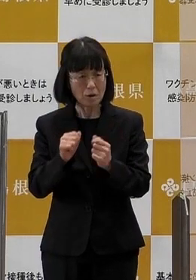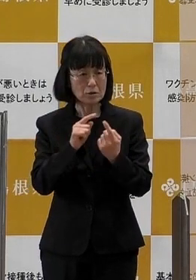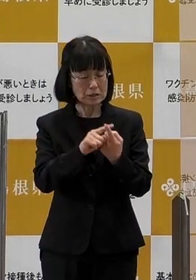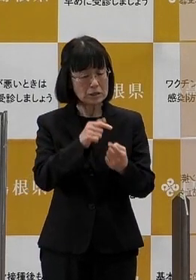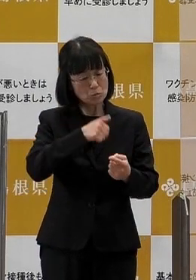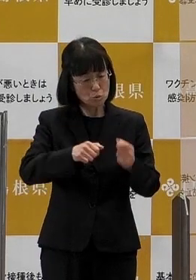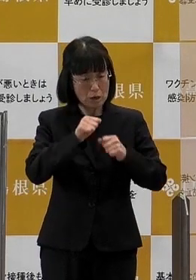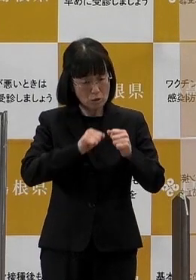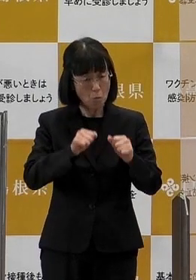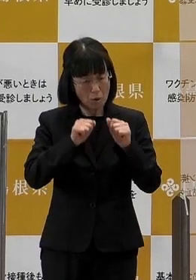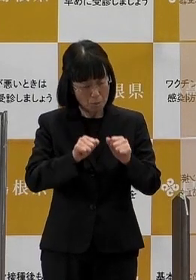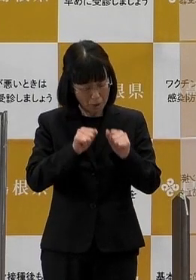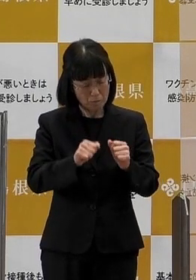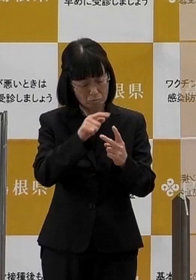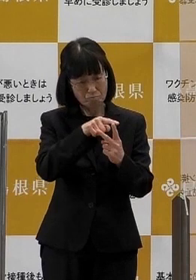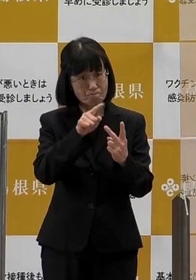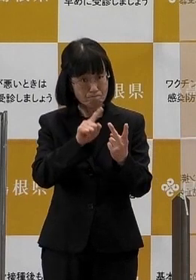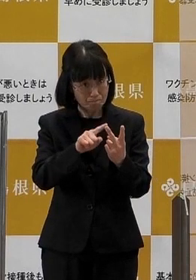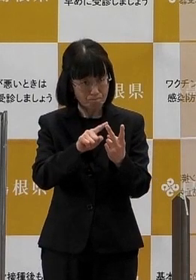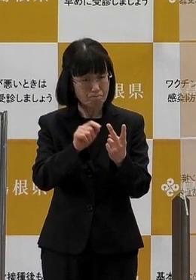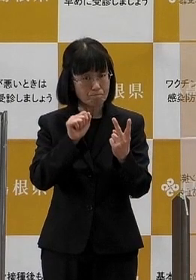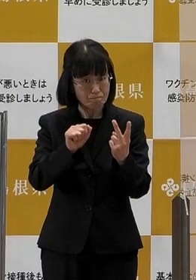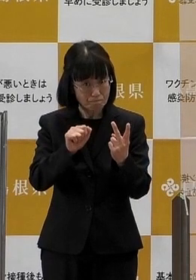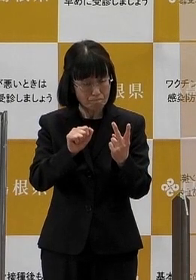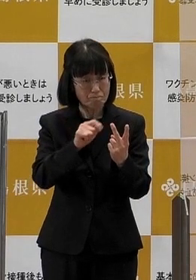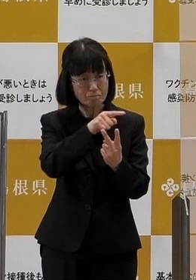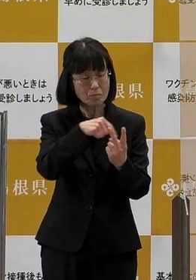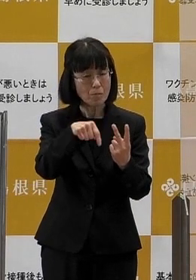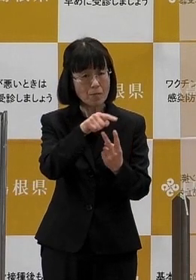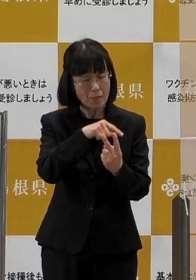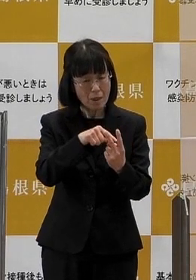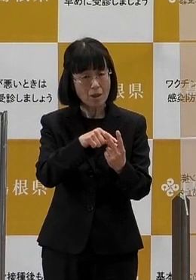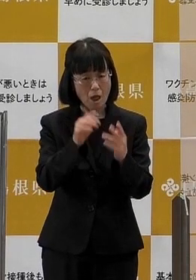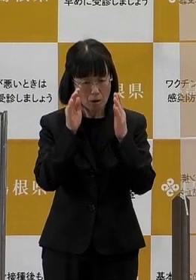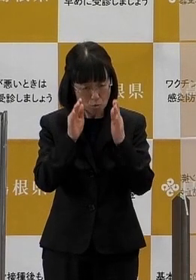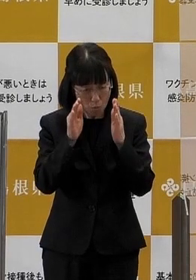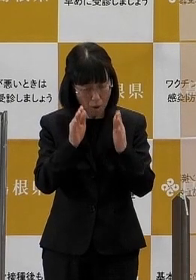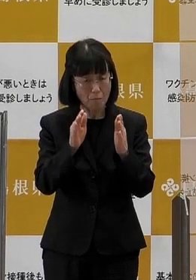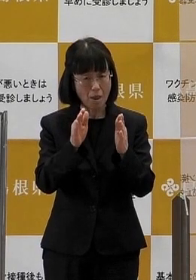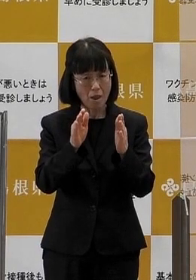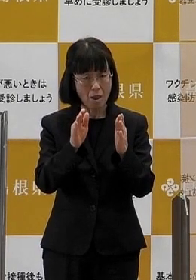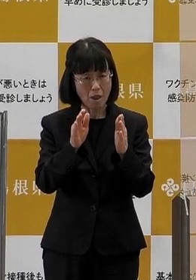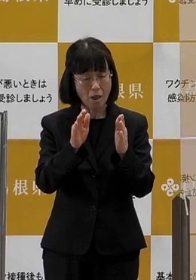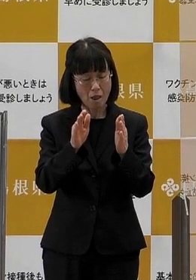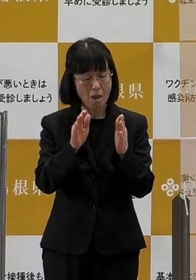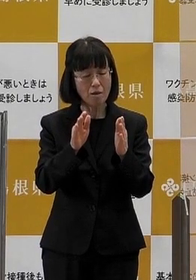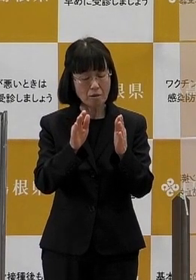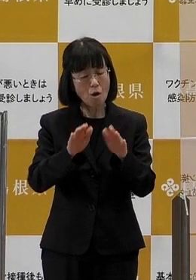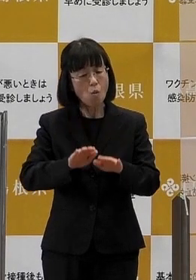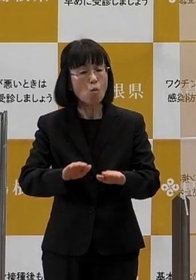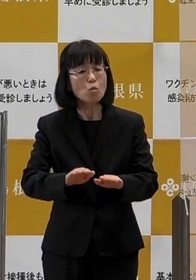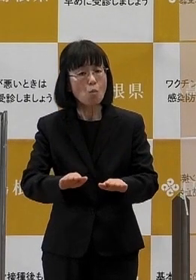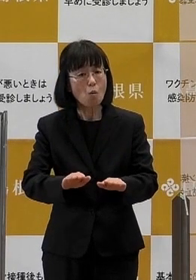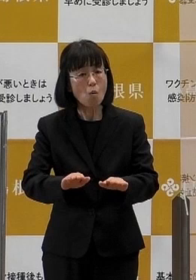頑張るというそういう中で一生懸命やってる子どもさんからすると、決